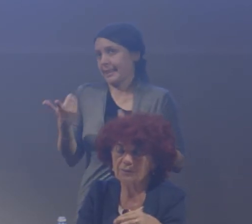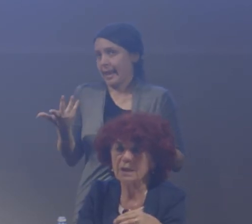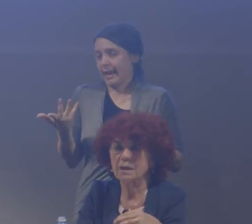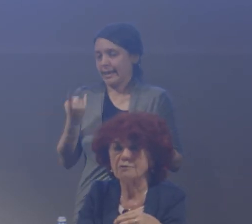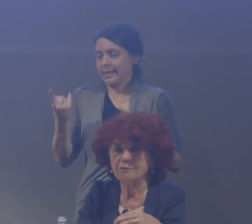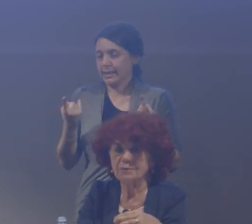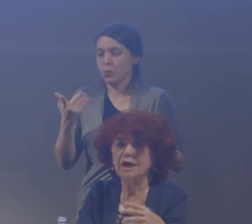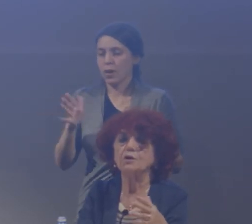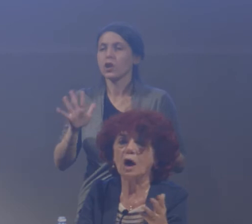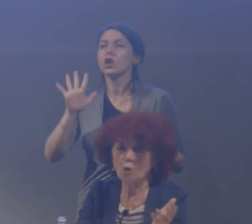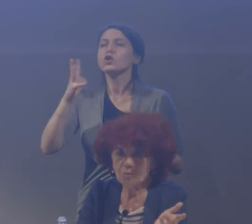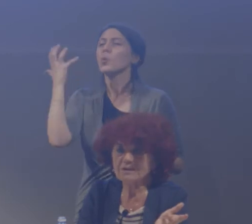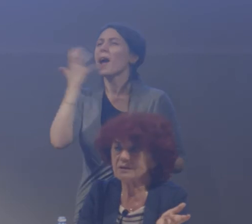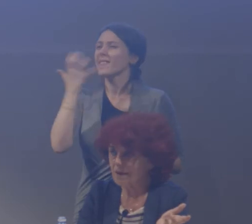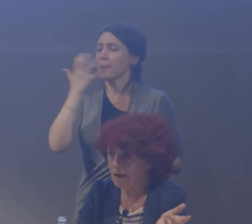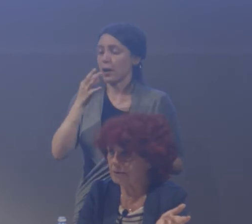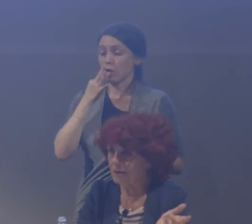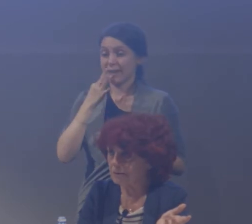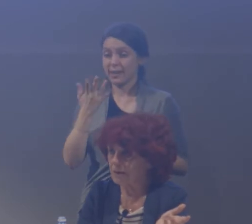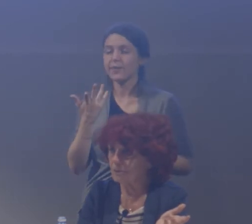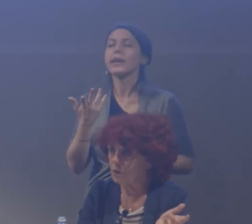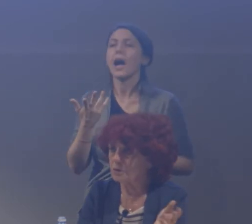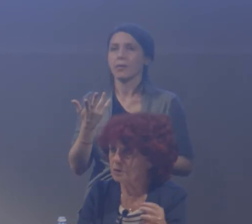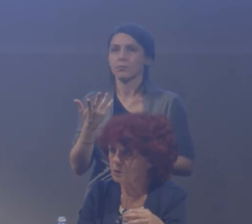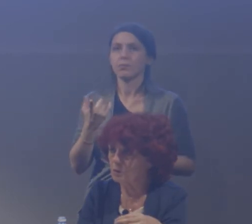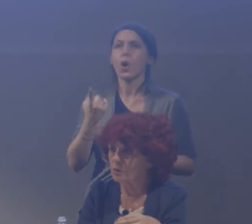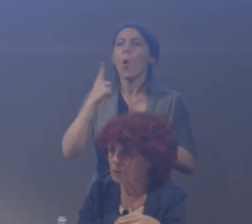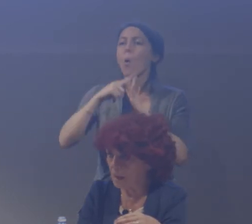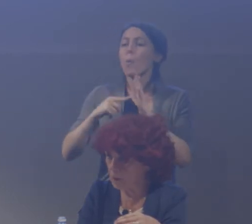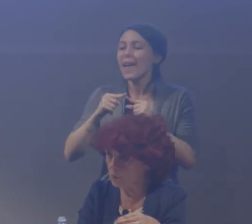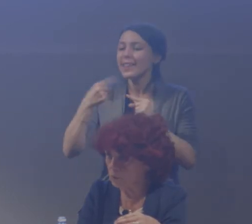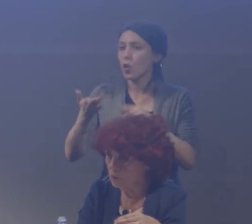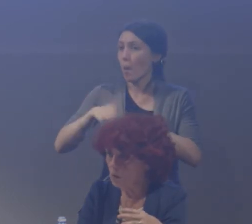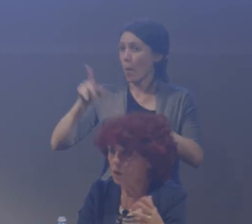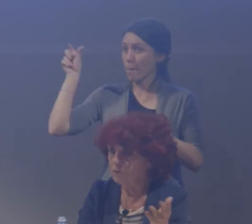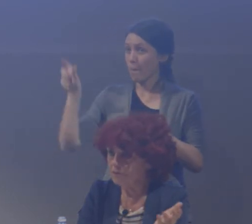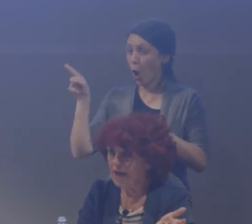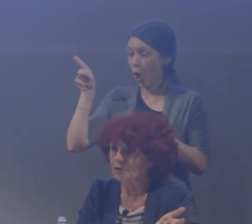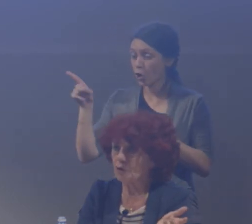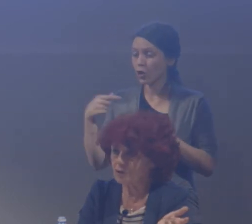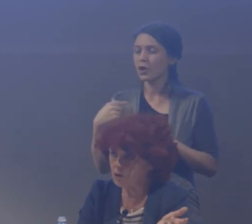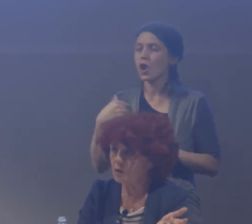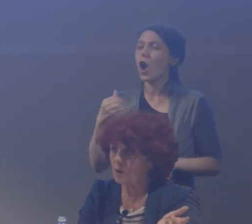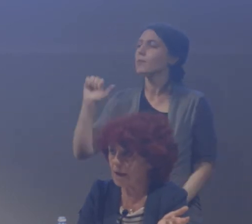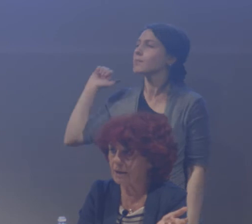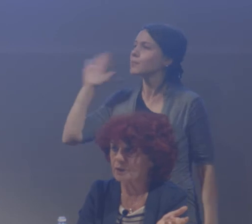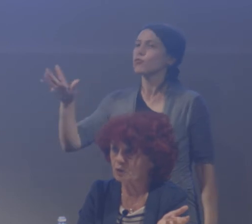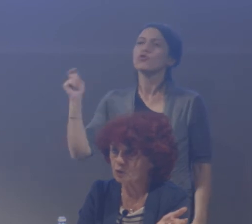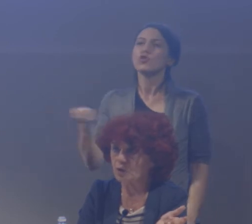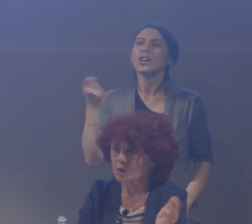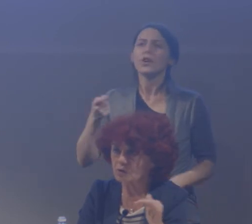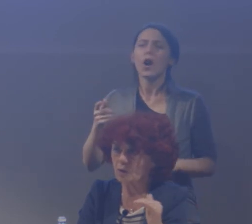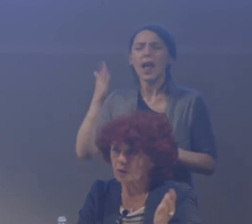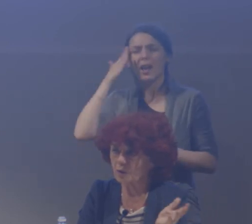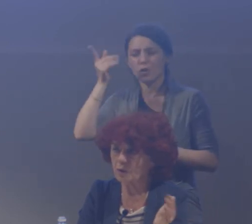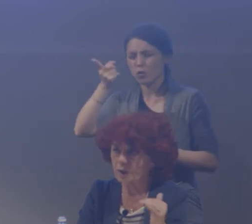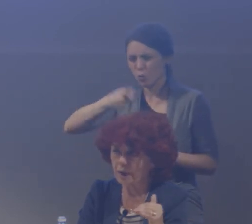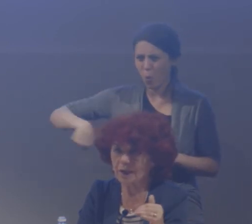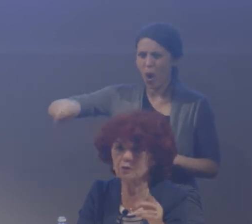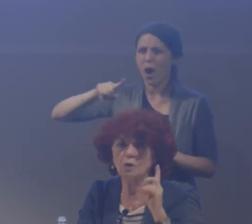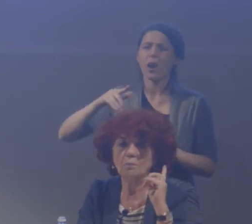di febbraio, a un mese data dalla morte di Tullio De Mauro, ho inviato la circolare in tutte le scuole